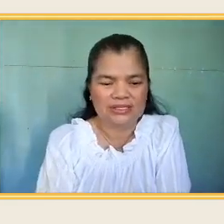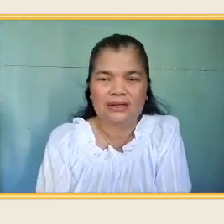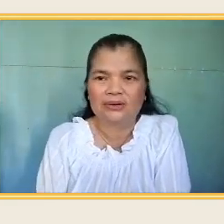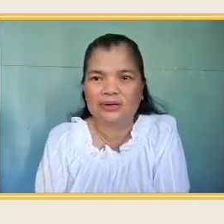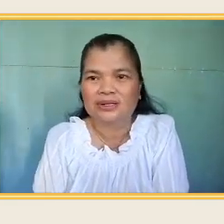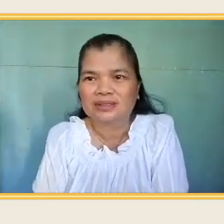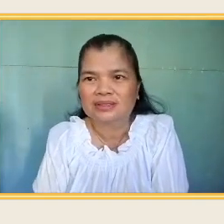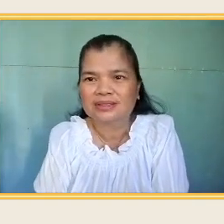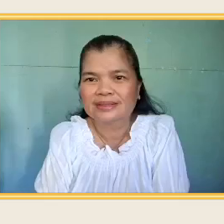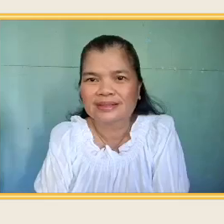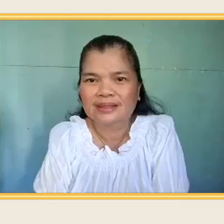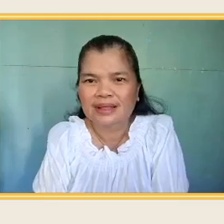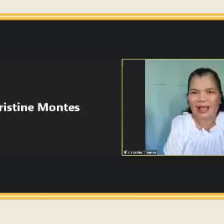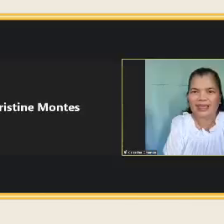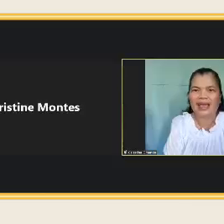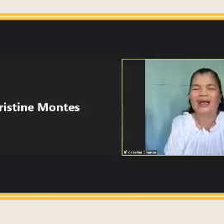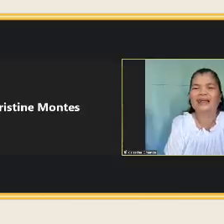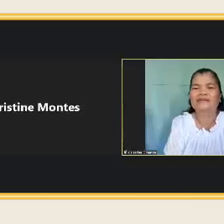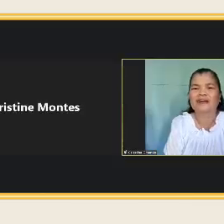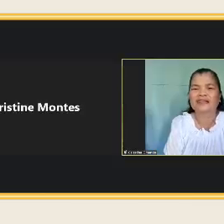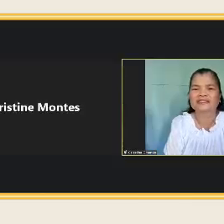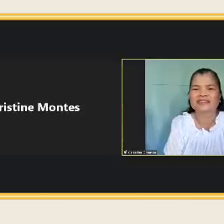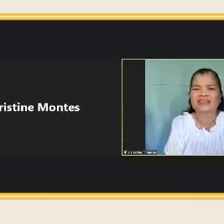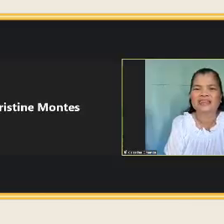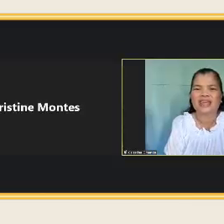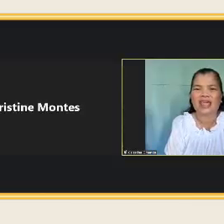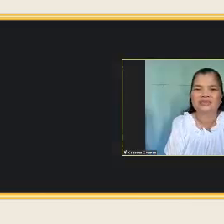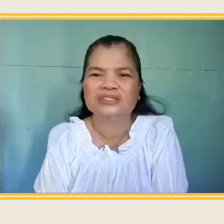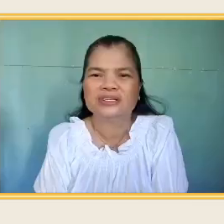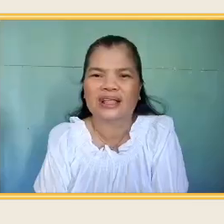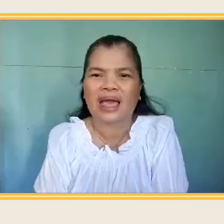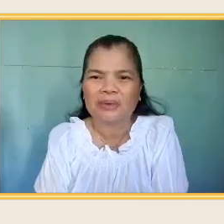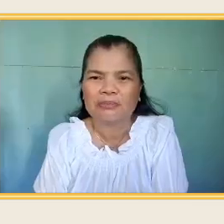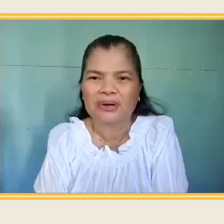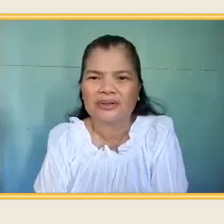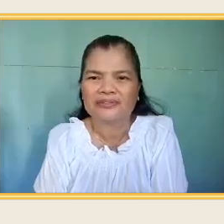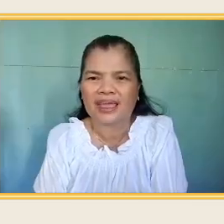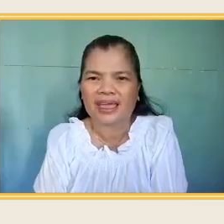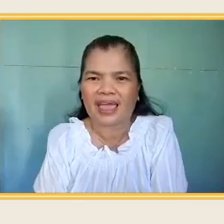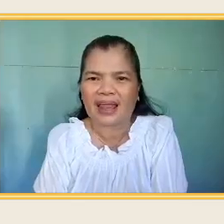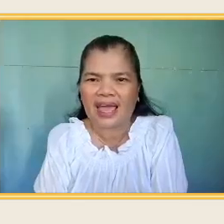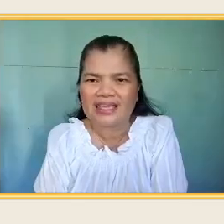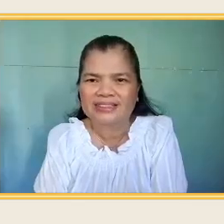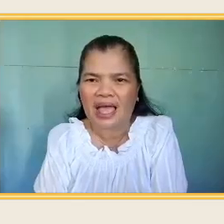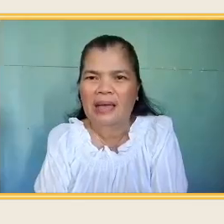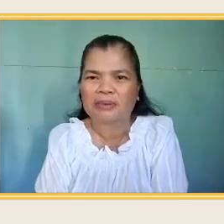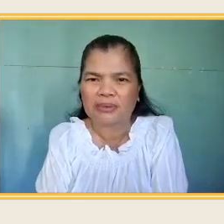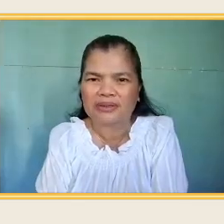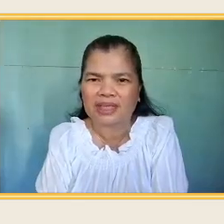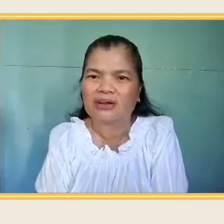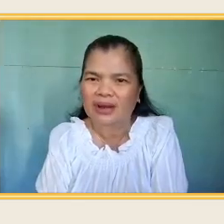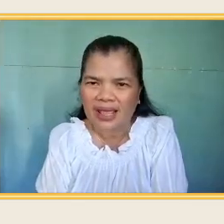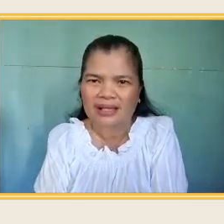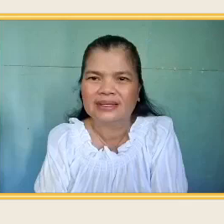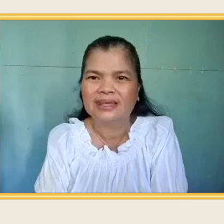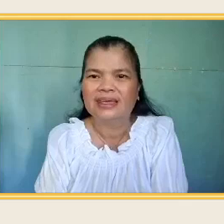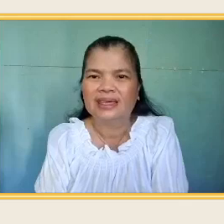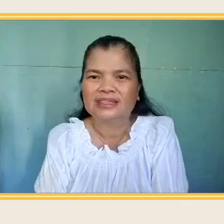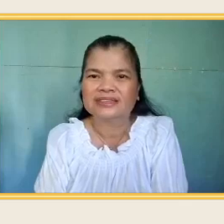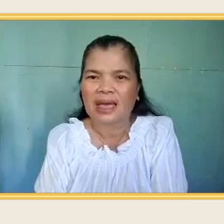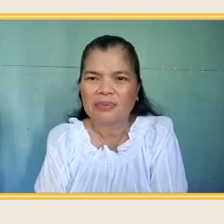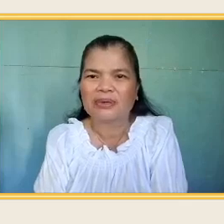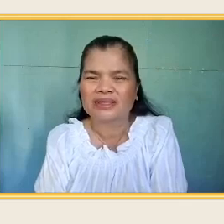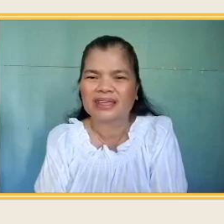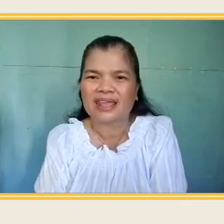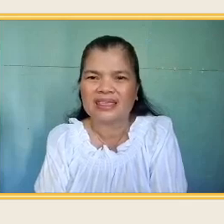Sino sasagot? Ayan, Francine, Angel, happy birthday. Eliza, happy birthday. Correct.